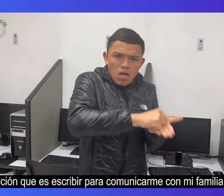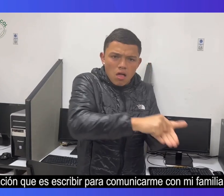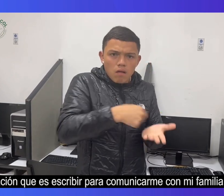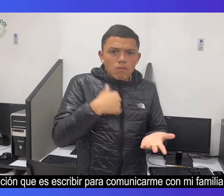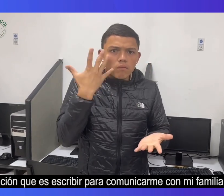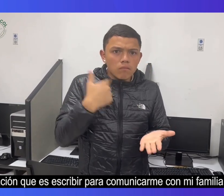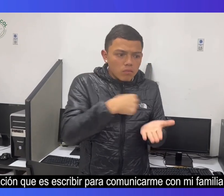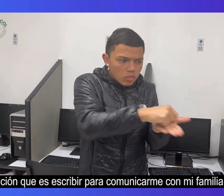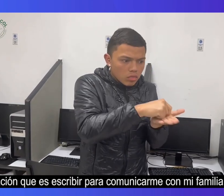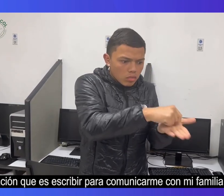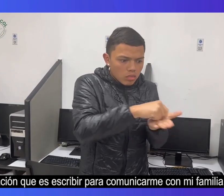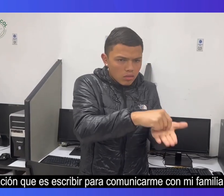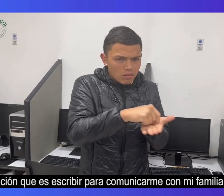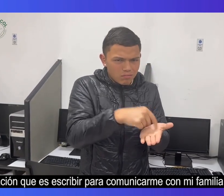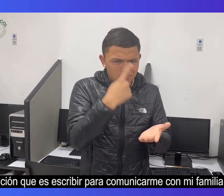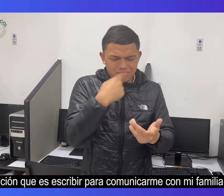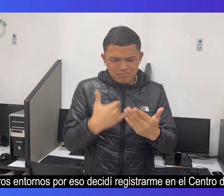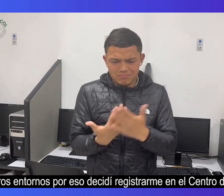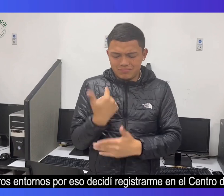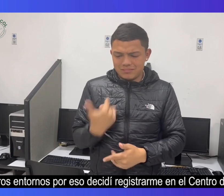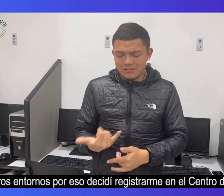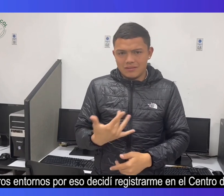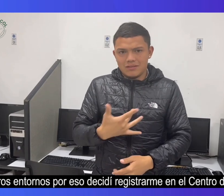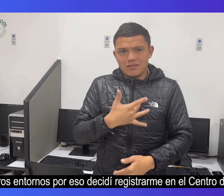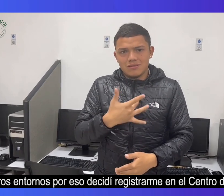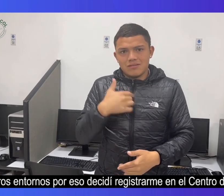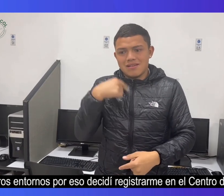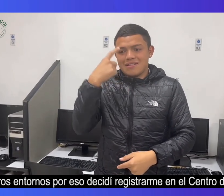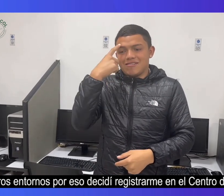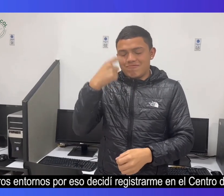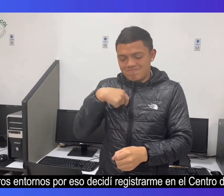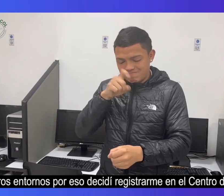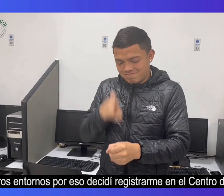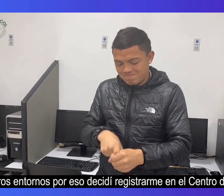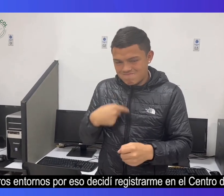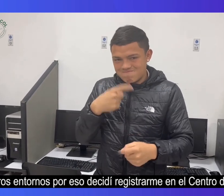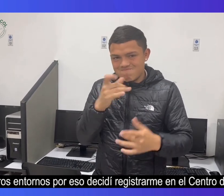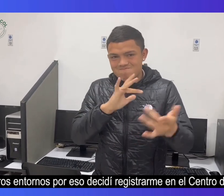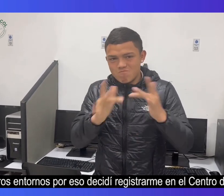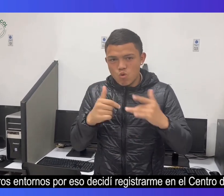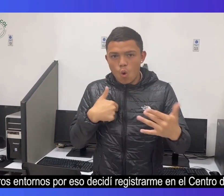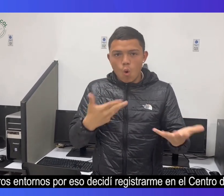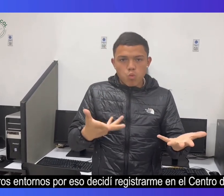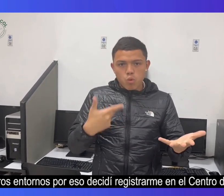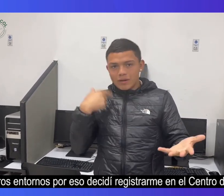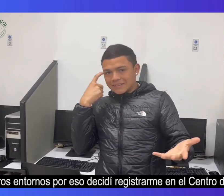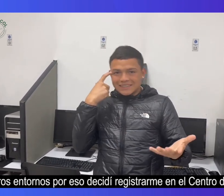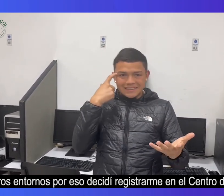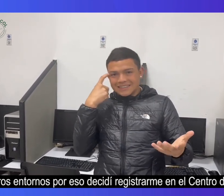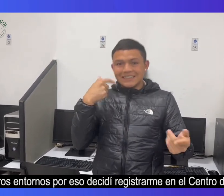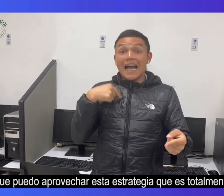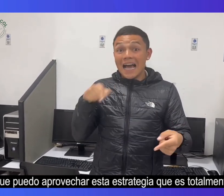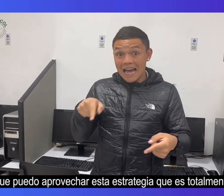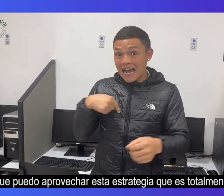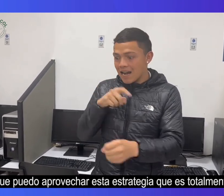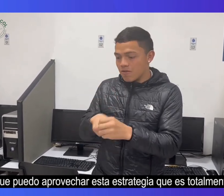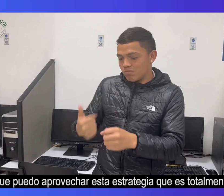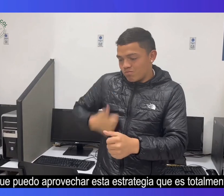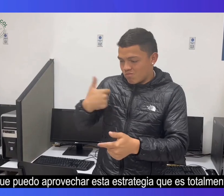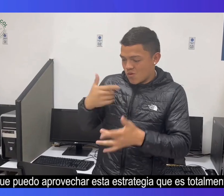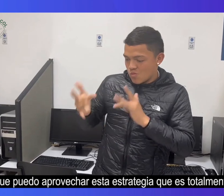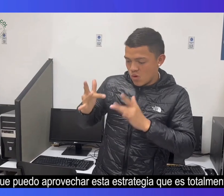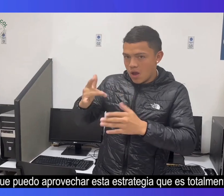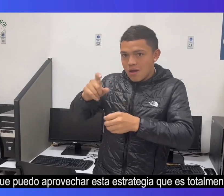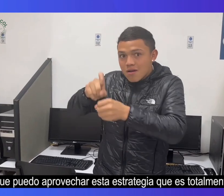para comunicarme con mi familia, con el médico u otros entornos. Por eso decidí registrarme en el Centro de Relevo, dado que puedo